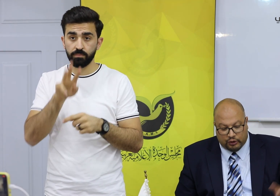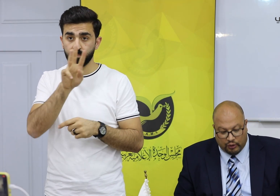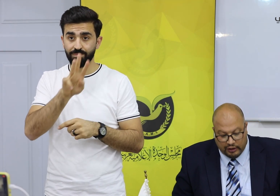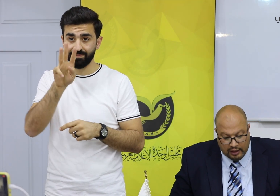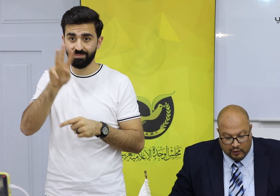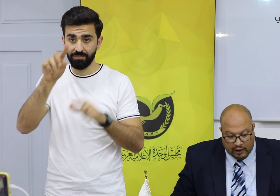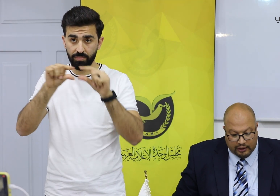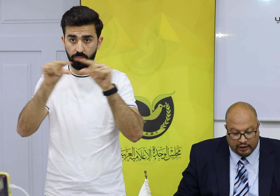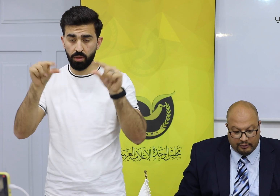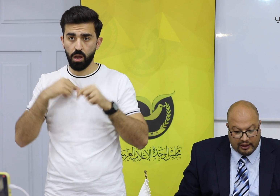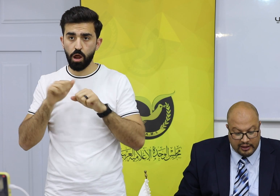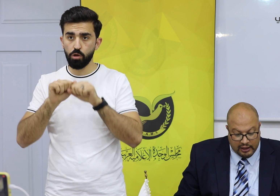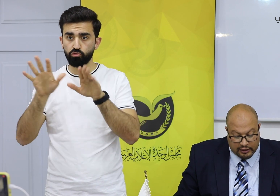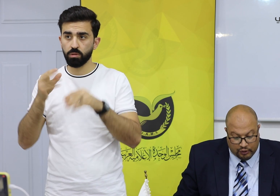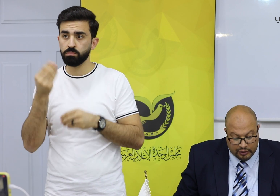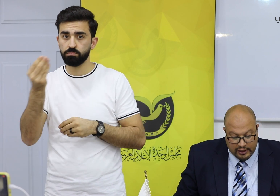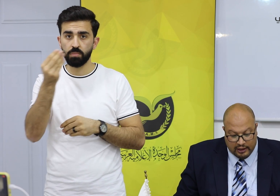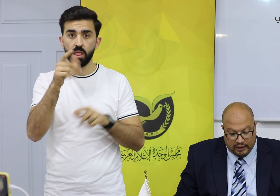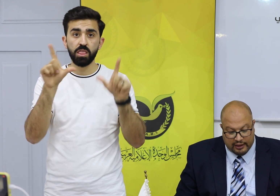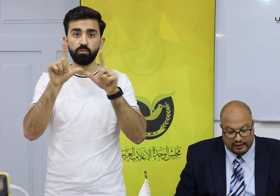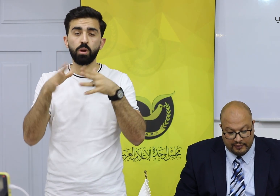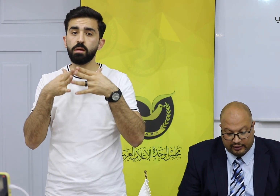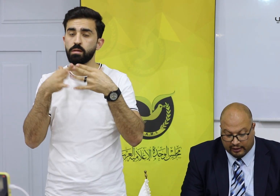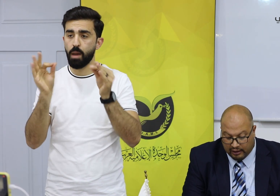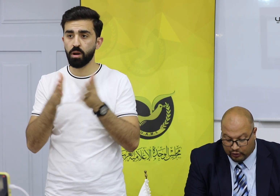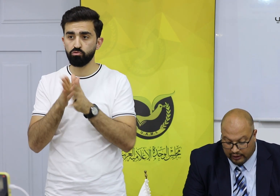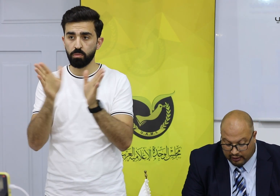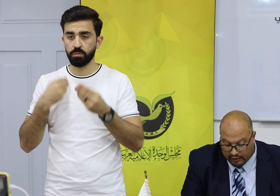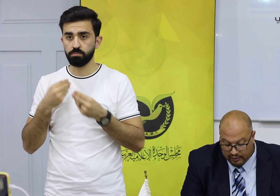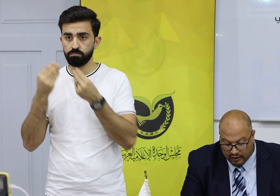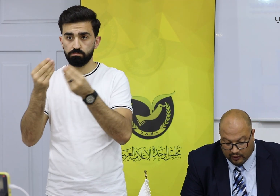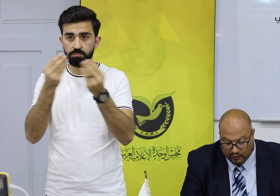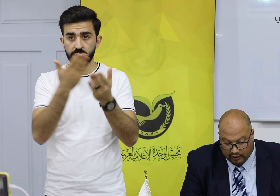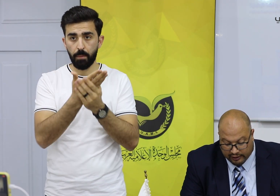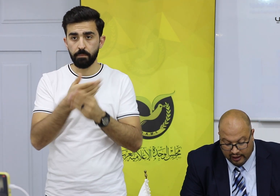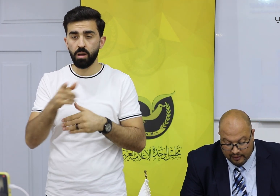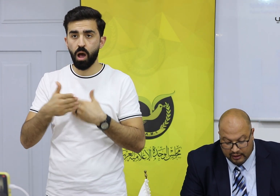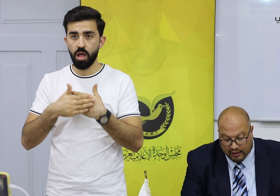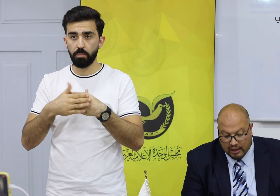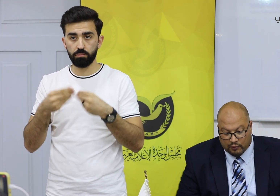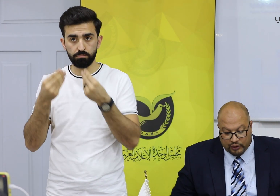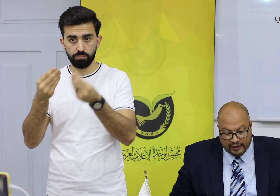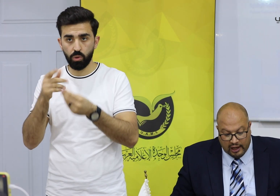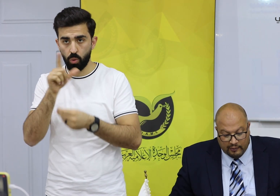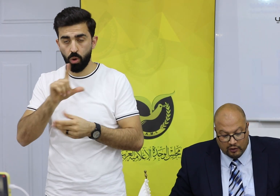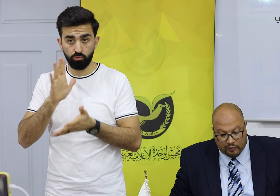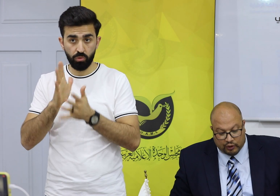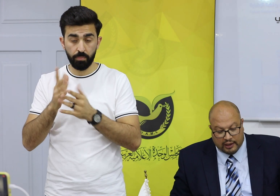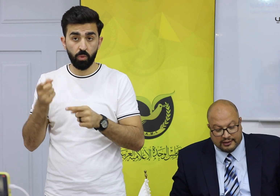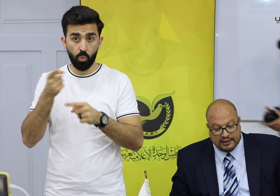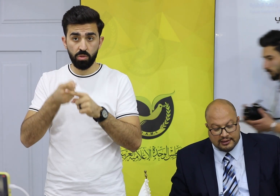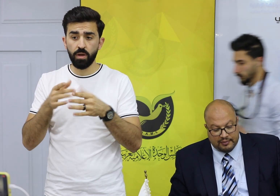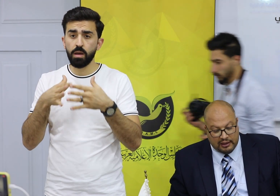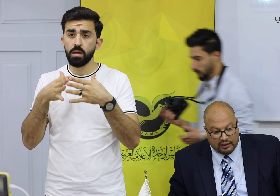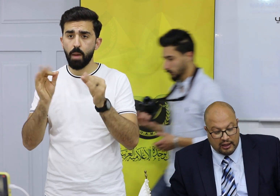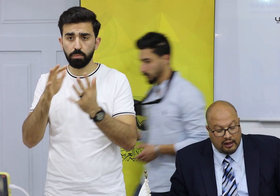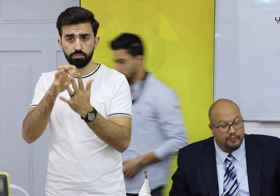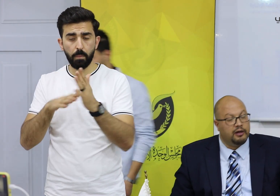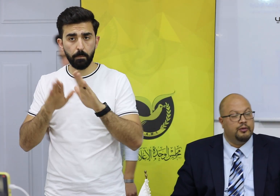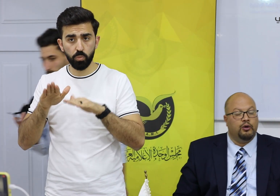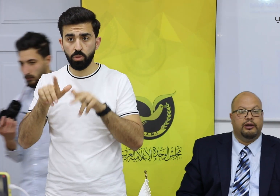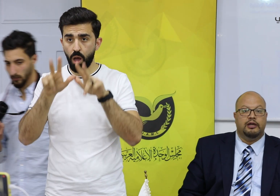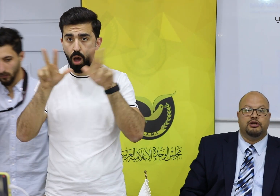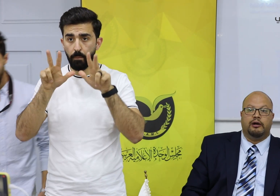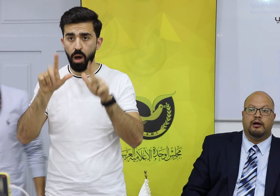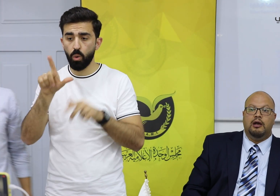الموقع الالكتروني للمواقع الإخبارية الالكترونية ليتم انتقال متنقل الخدمة لموقع كامل متكامل ومتخصص بنقل